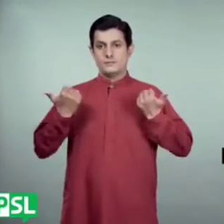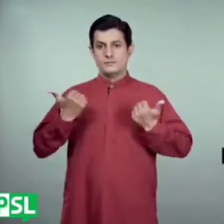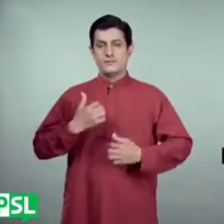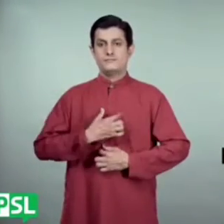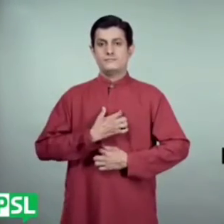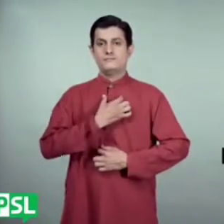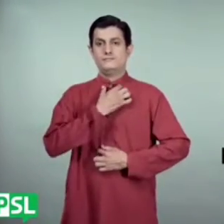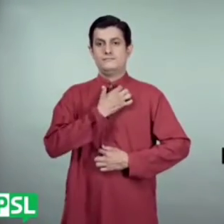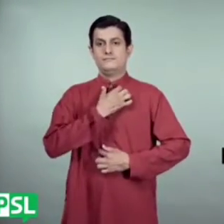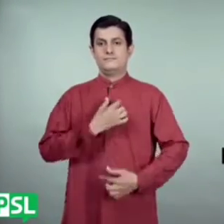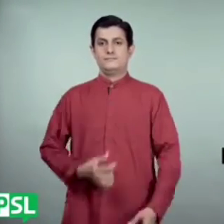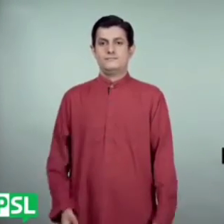مینیجر ٹائی,